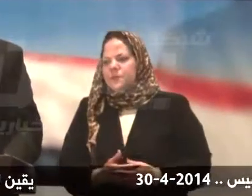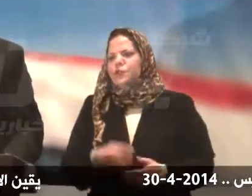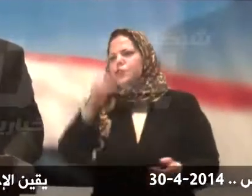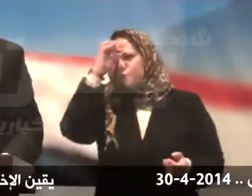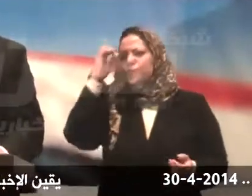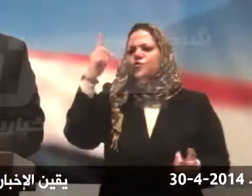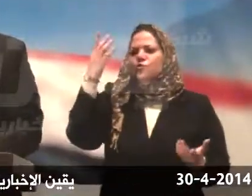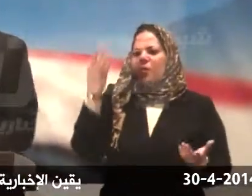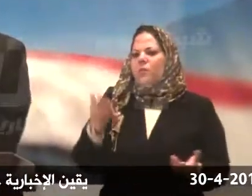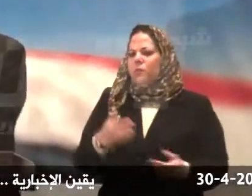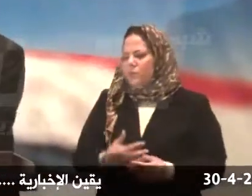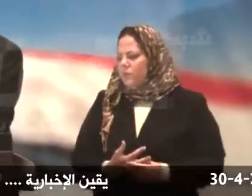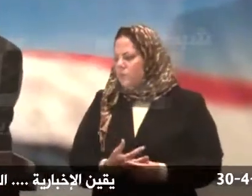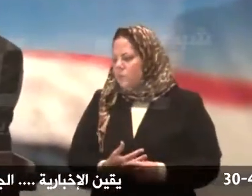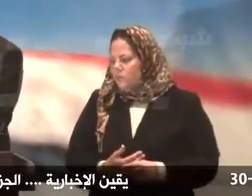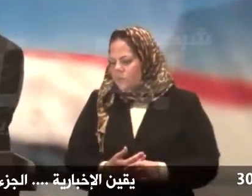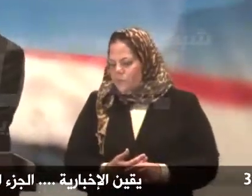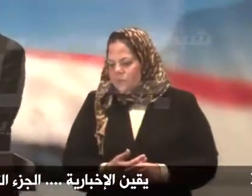الله.